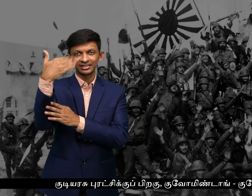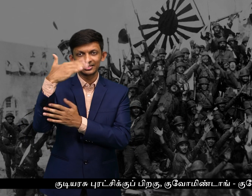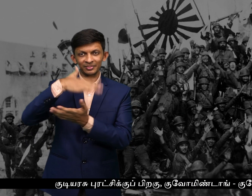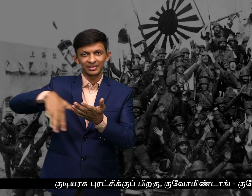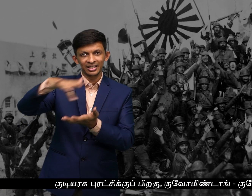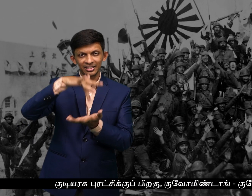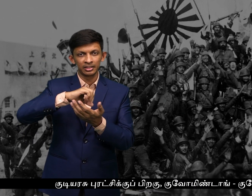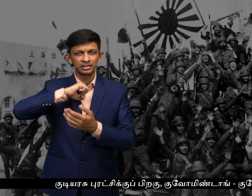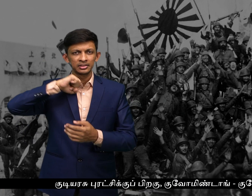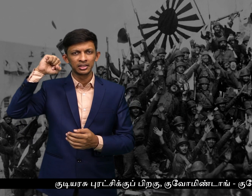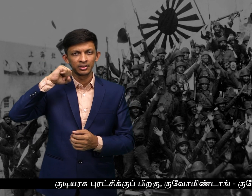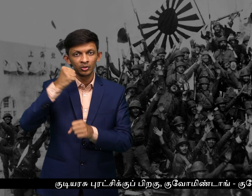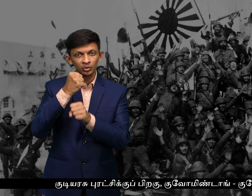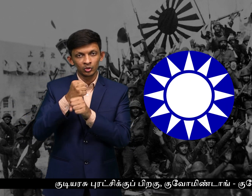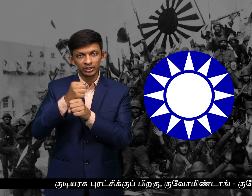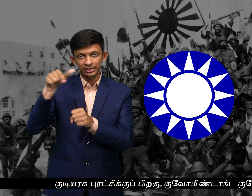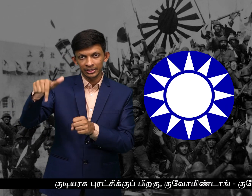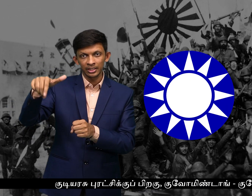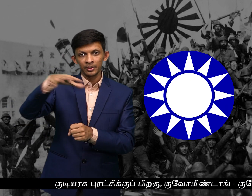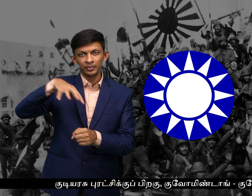குடியரசு புரட்சிக்கு பிறகு